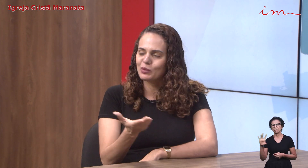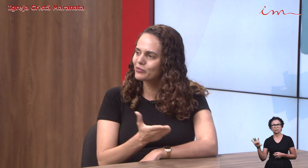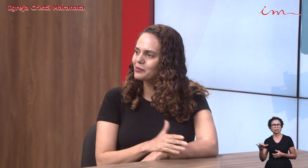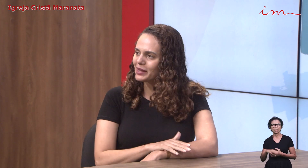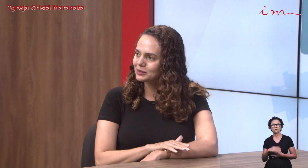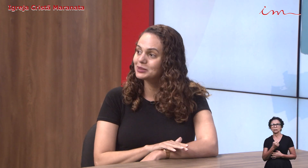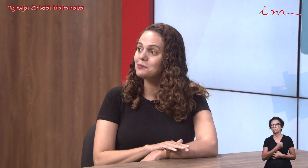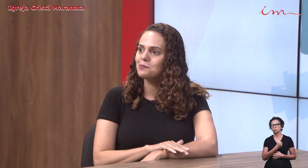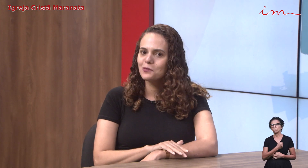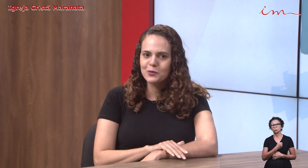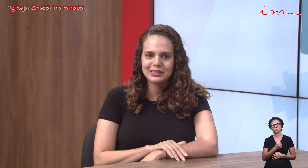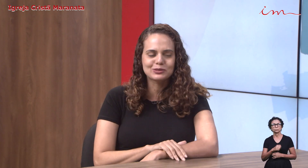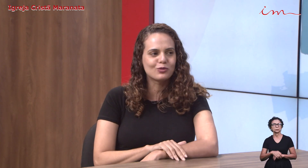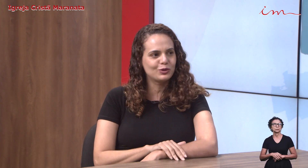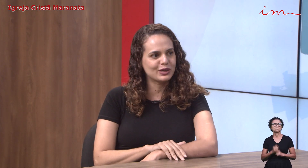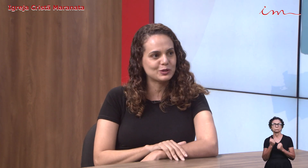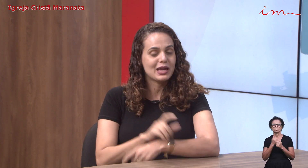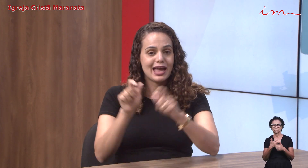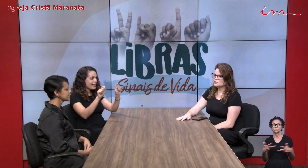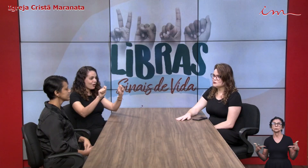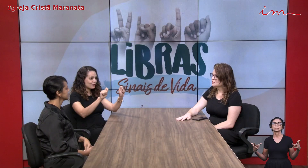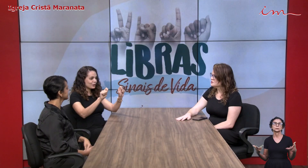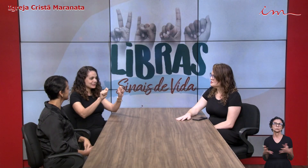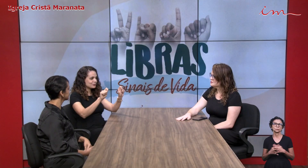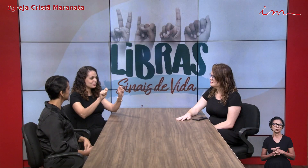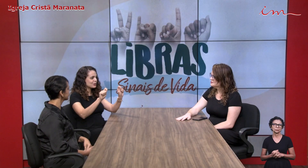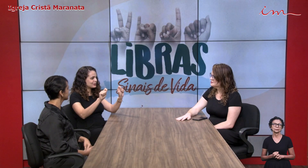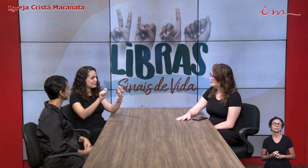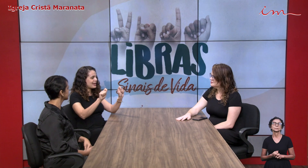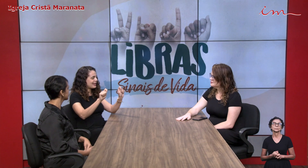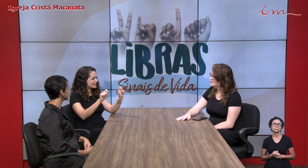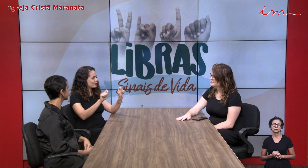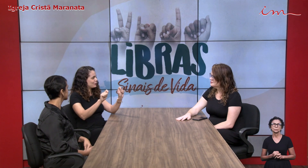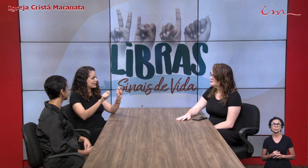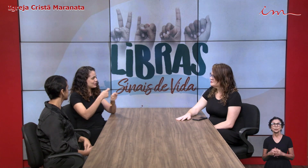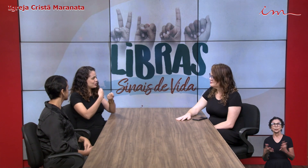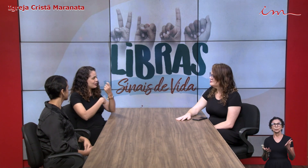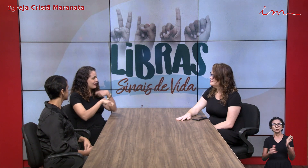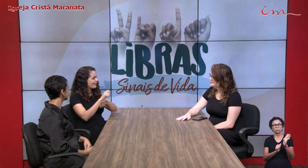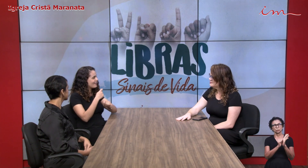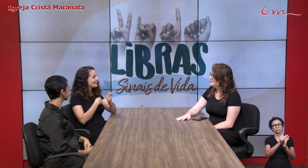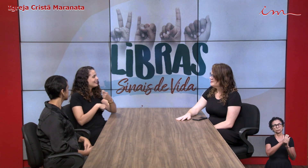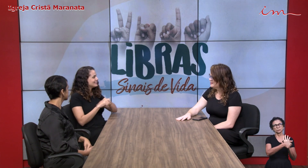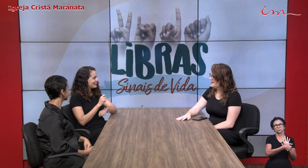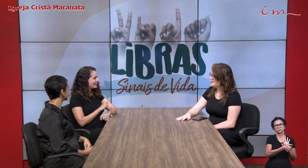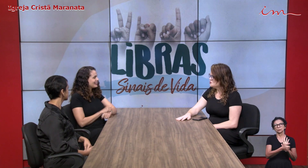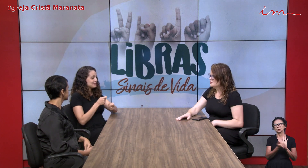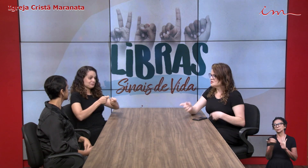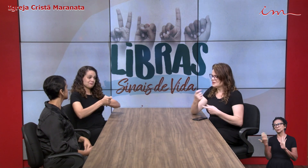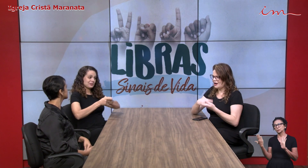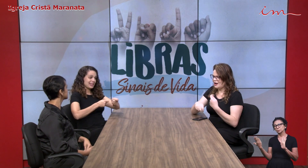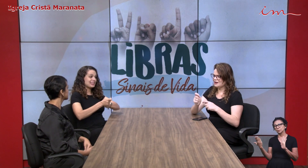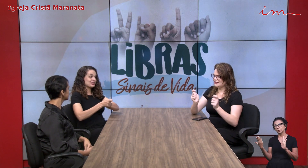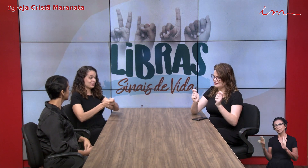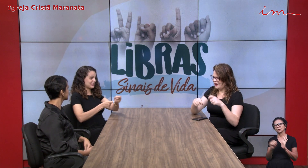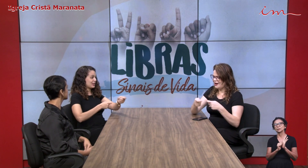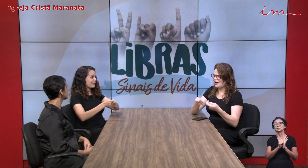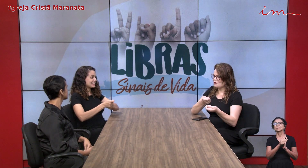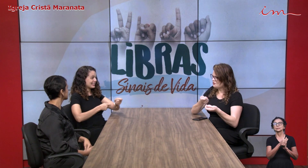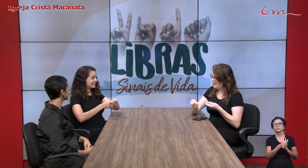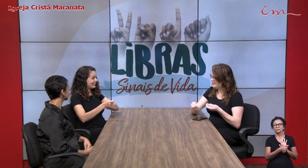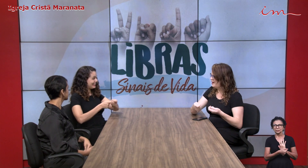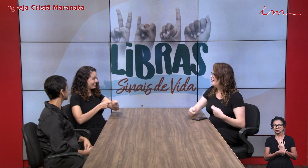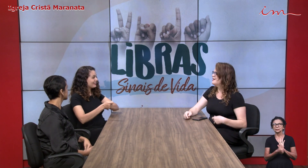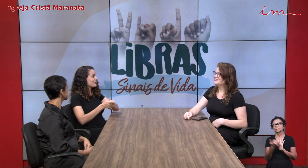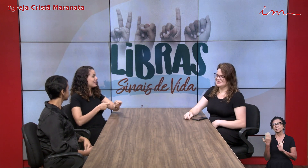não é só o alfabeto, tem muitas configurações de configuração de mão também, essa configuração de mão. Que né? é administrar, Isso, que você dá, já